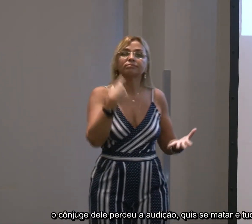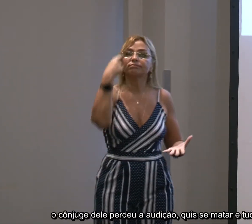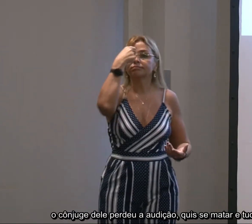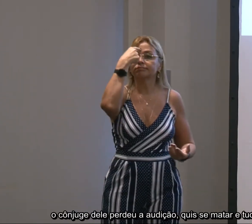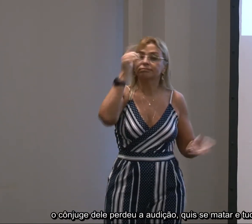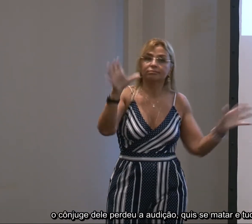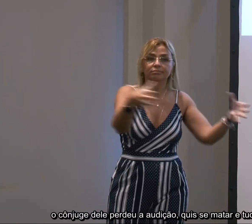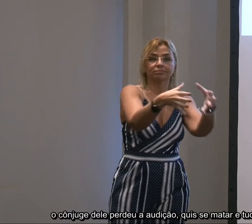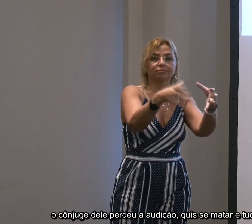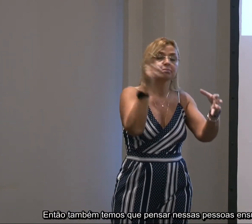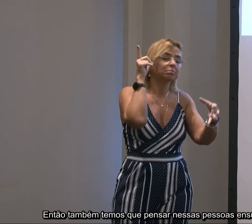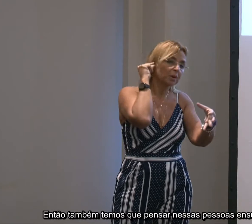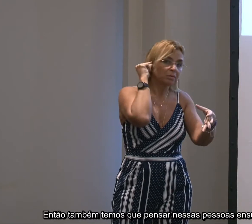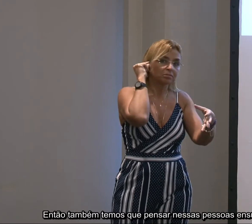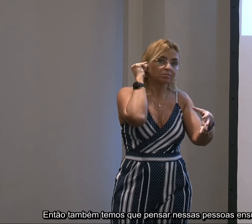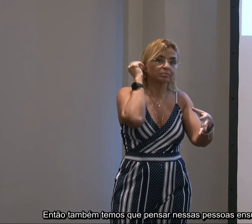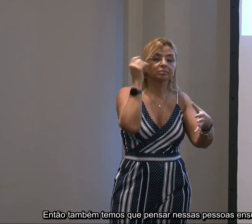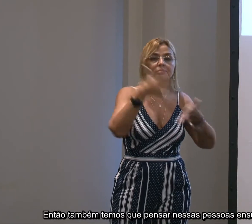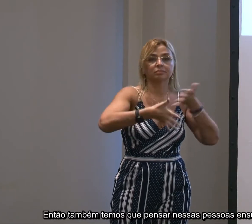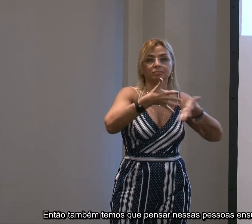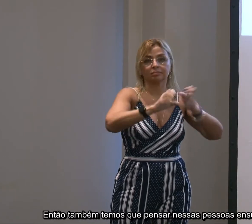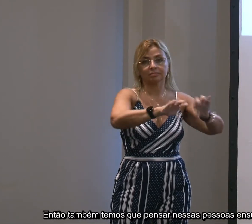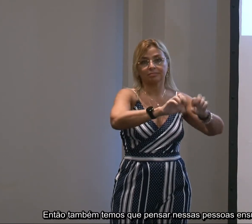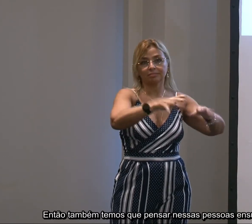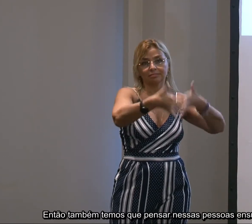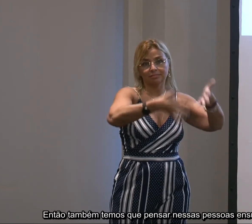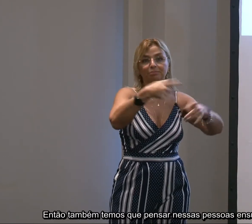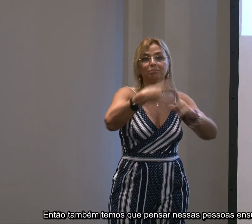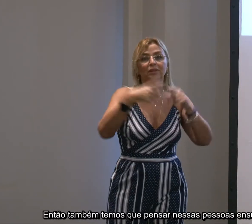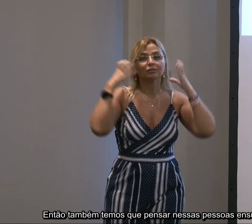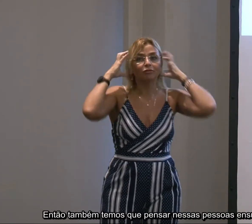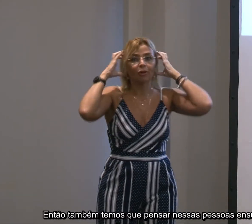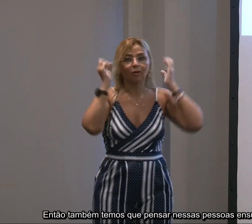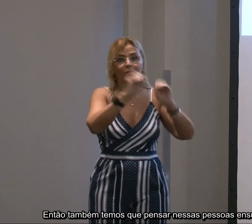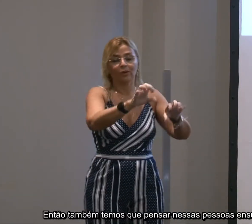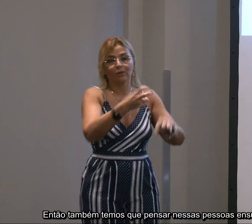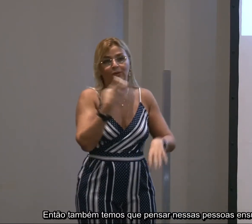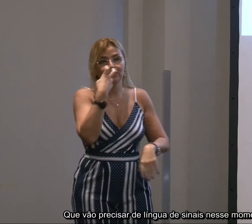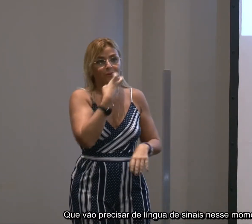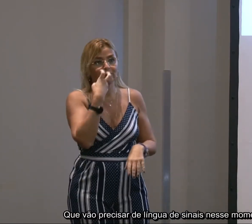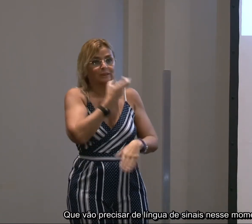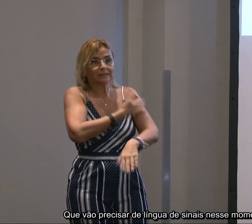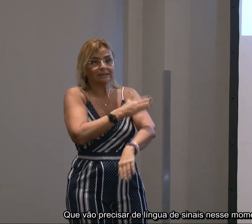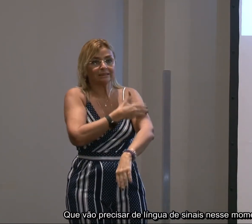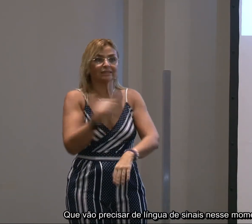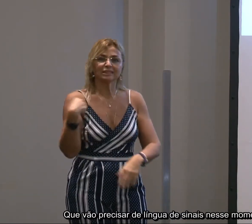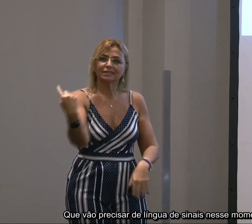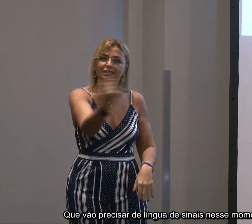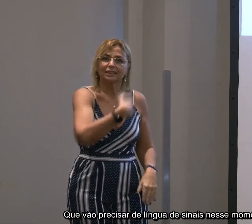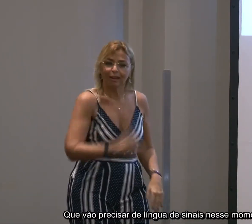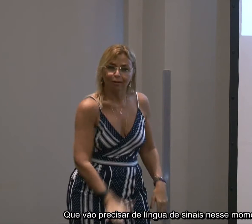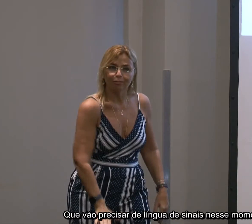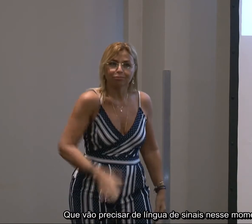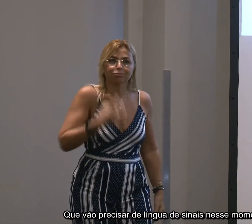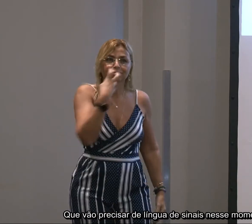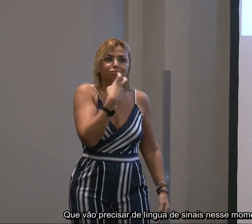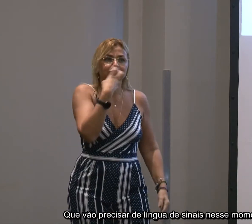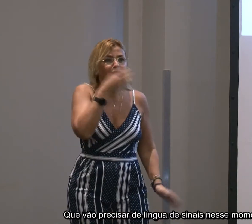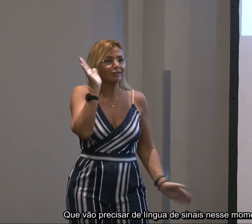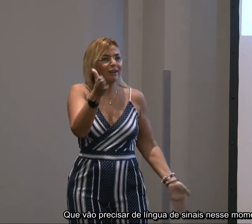quis se matar e tudo mais. Então a gente também tem que pensar nessas pessoas ensurdecidas, que vão precisar também de língua de sinais nesse